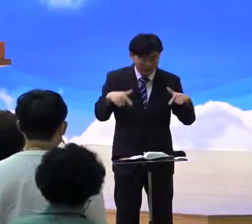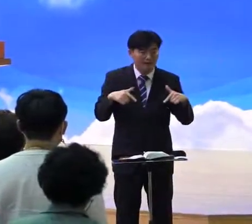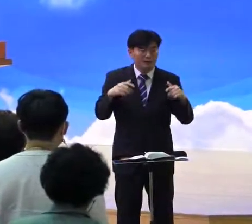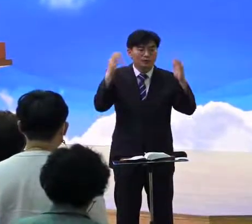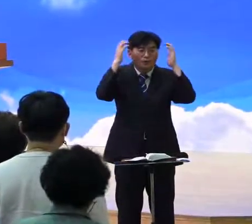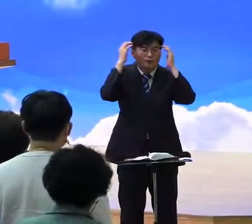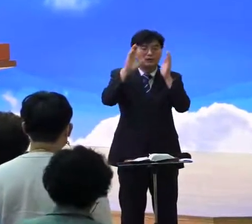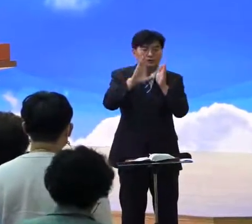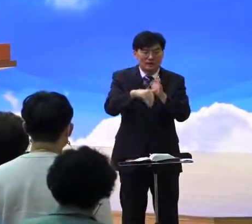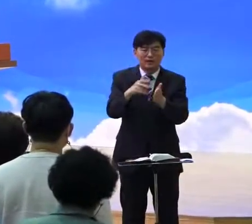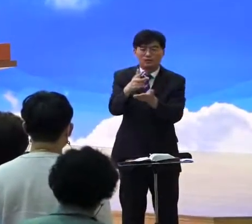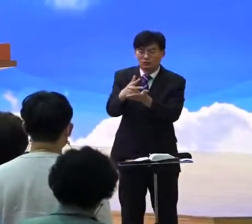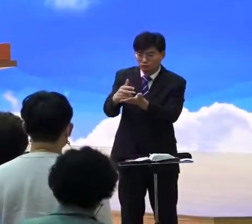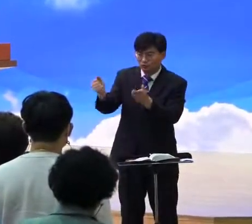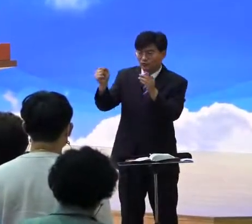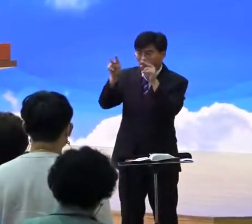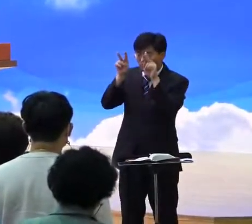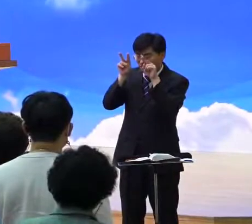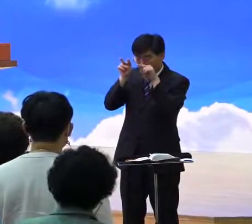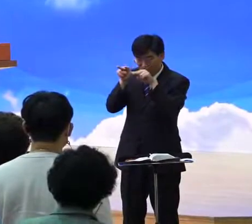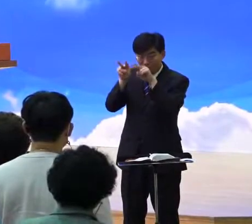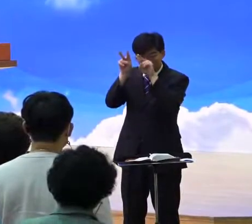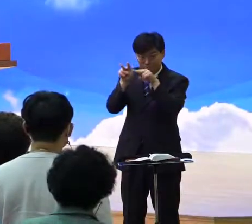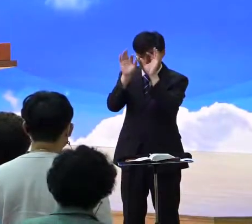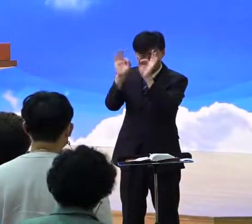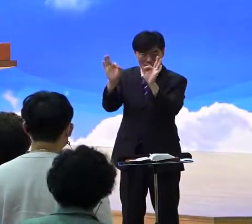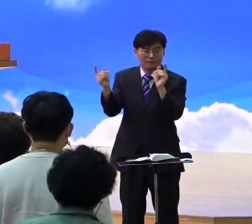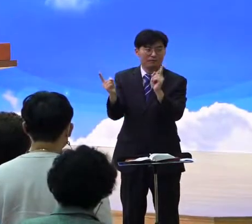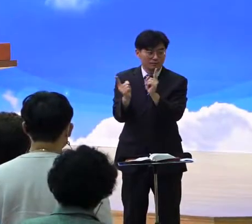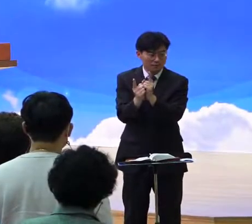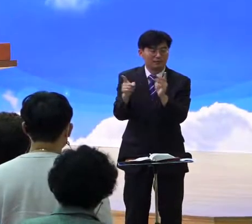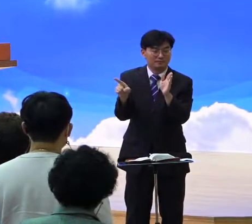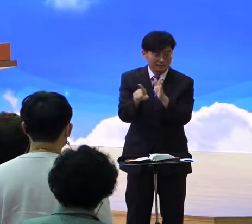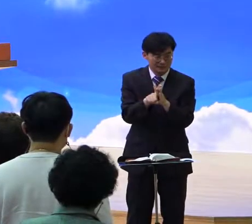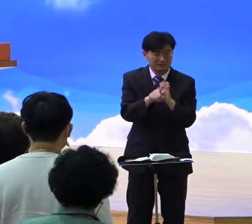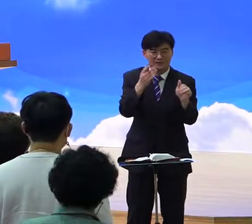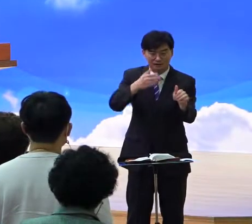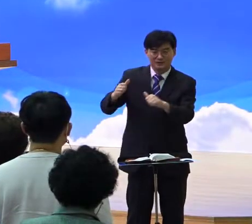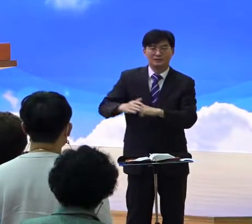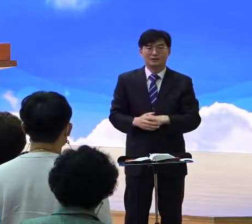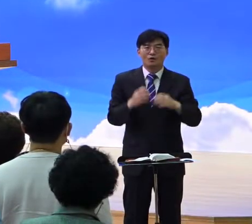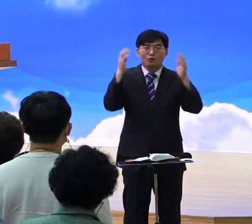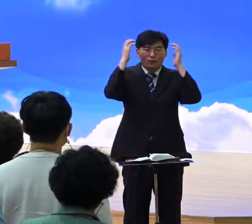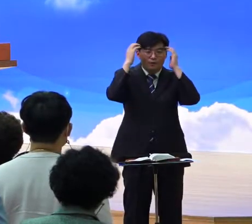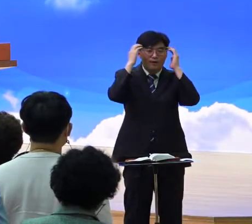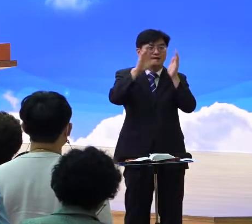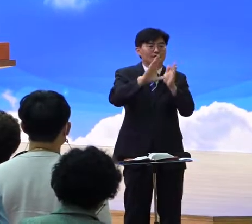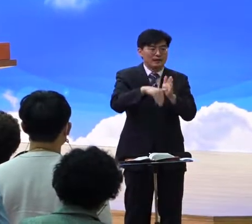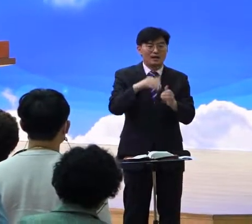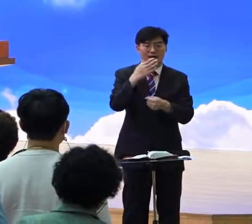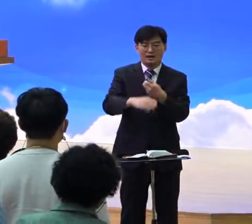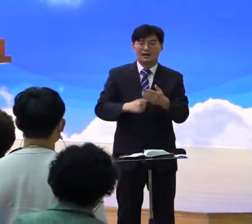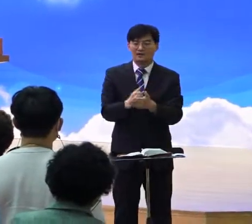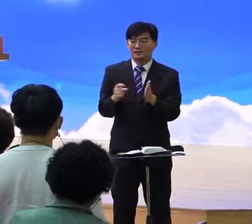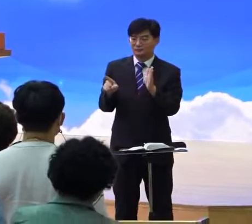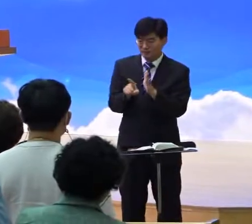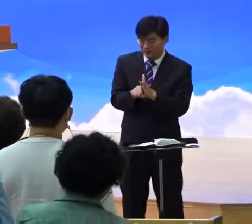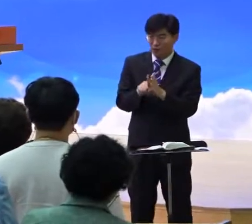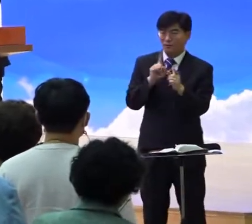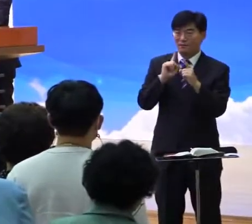바랍니다. 하나님께서 여러분에게 원하시는 것은 그 고난의 현장에서 하나님을 의지하고 말씀을